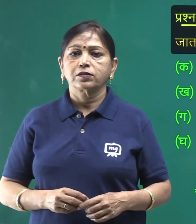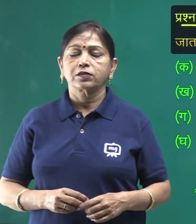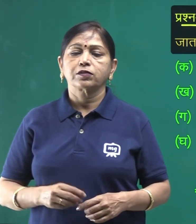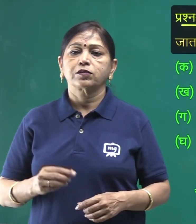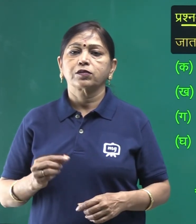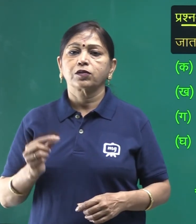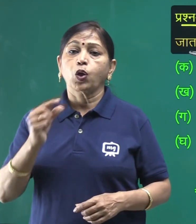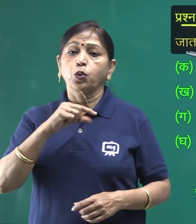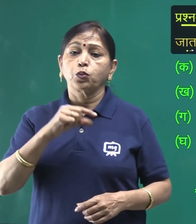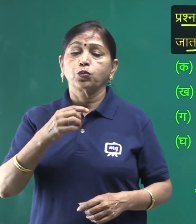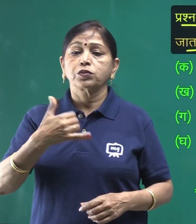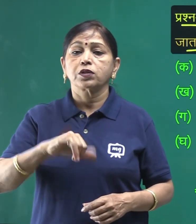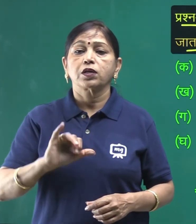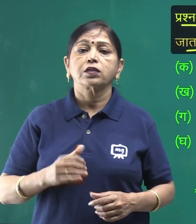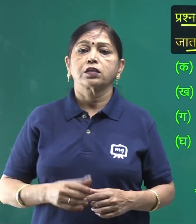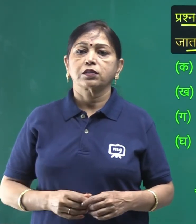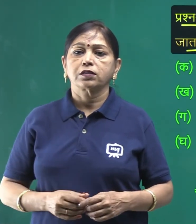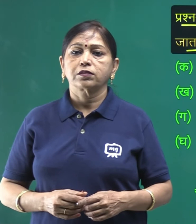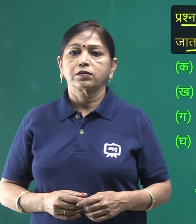उपयोग किया जाता है।